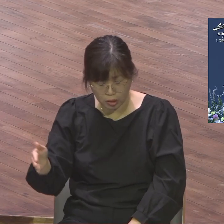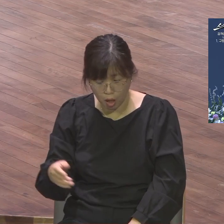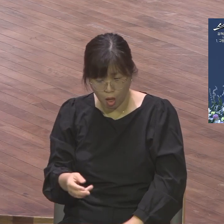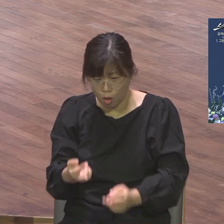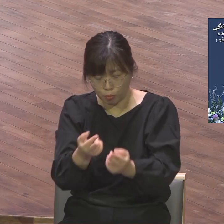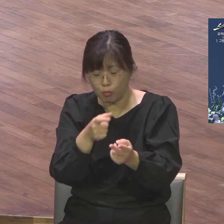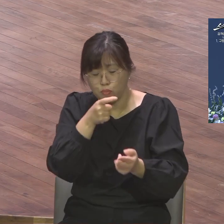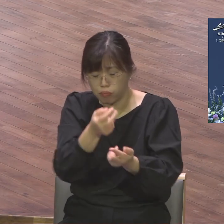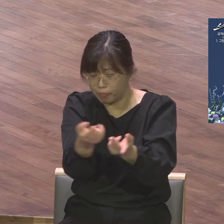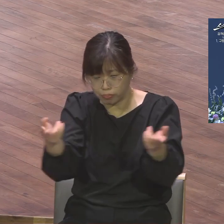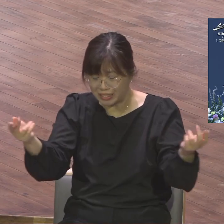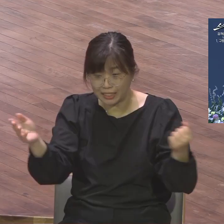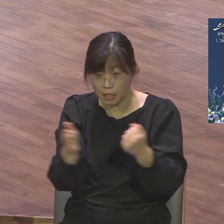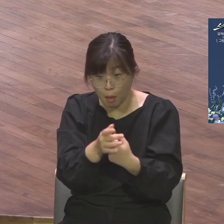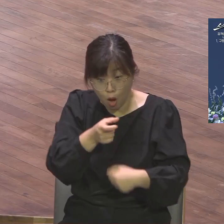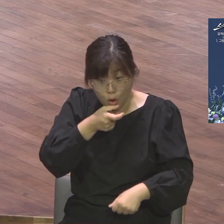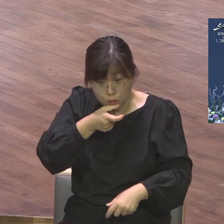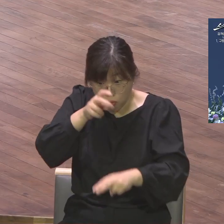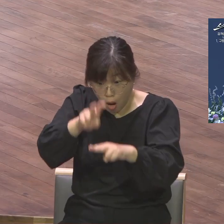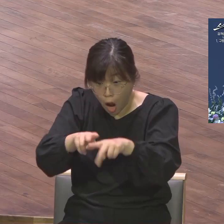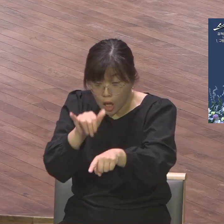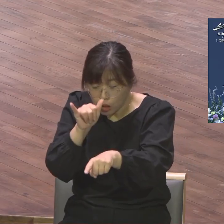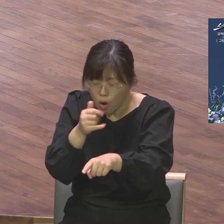집집마다 수도가 있지만 그때 그런 거 없었어요.